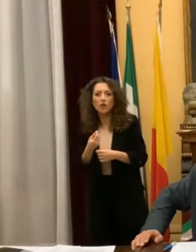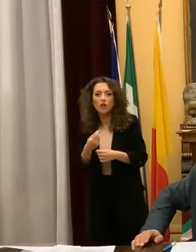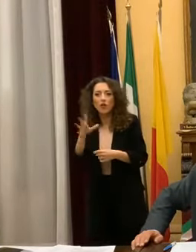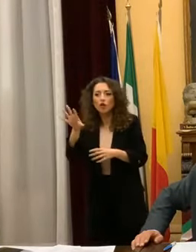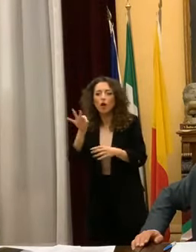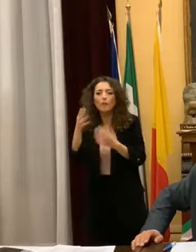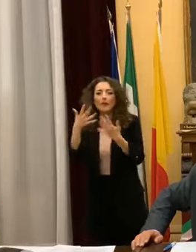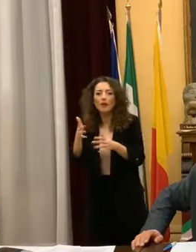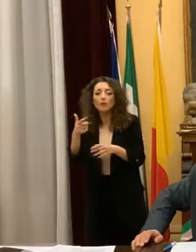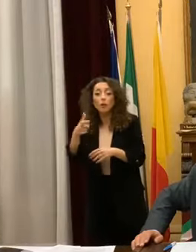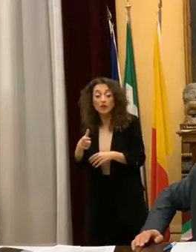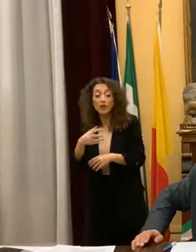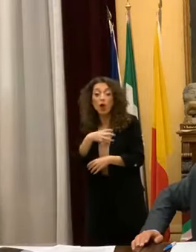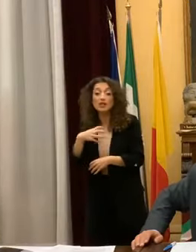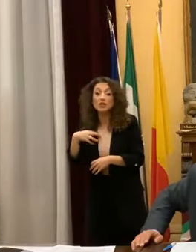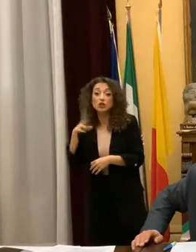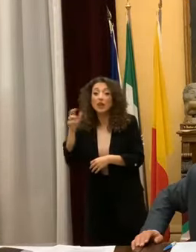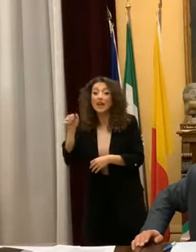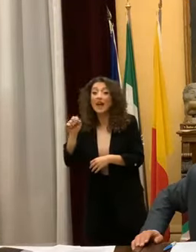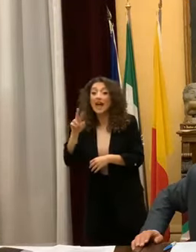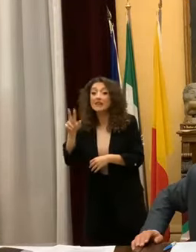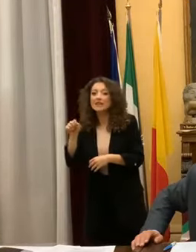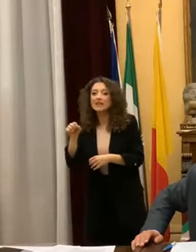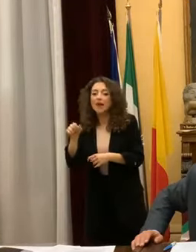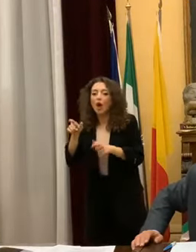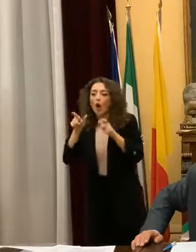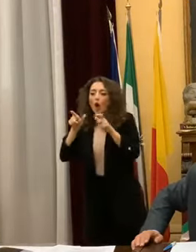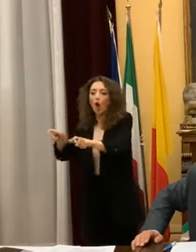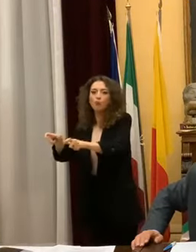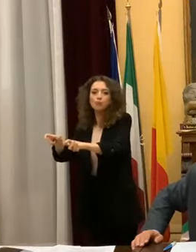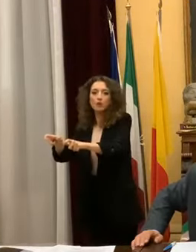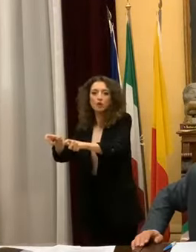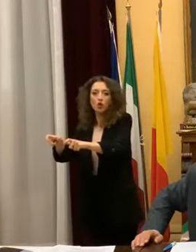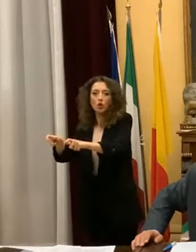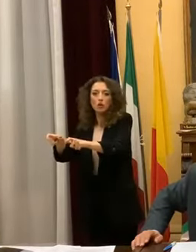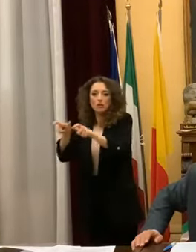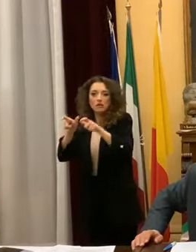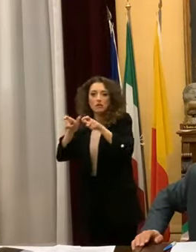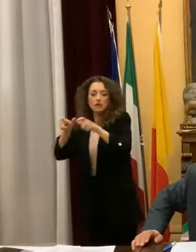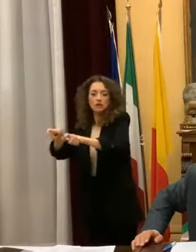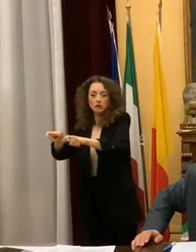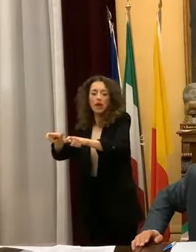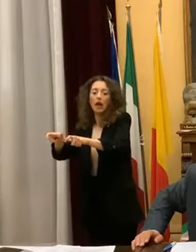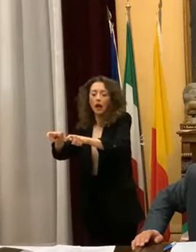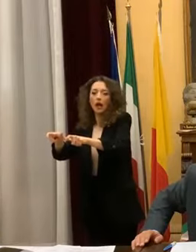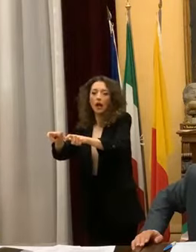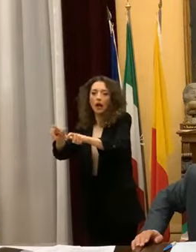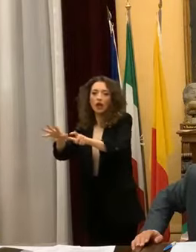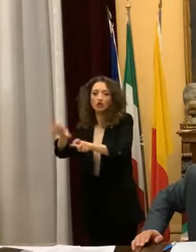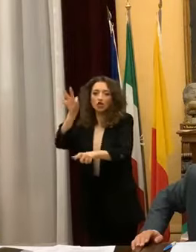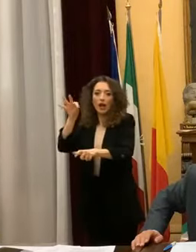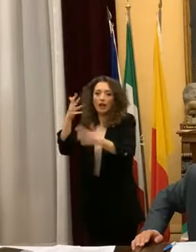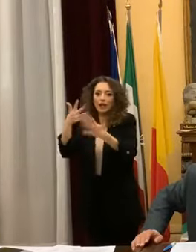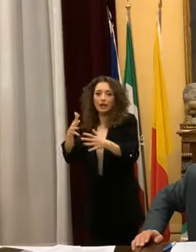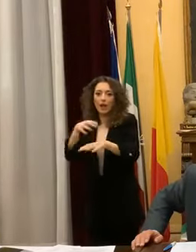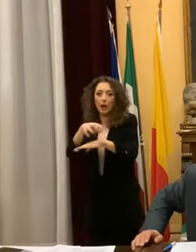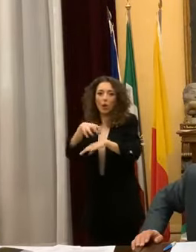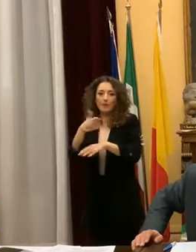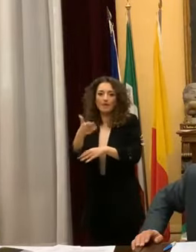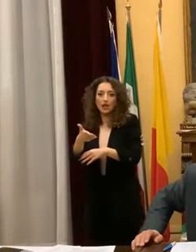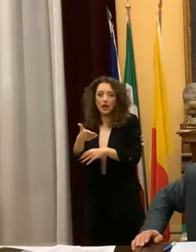l'assessore Razza non ha avuto scelta. Perché se era un'azione spontanea l'avrebbe già fatta